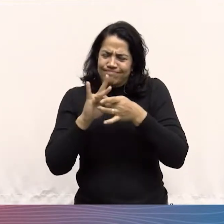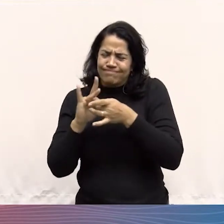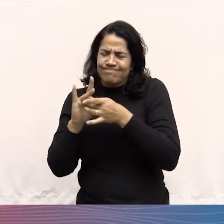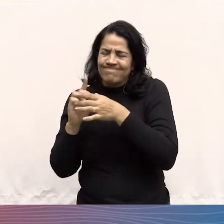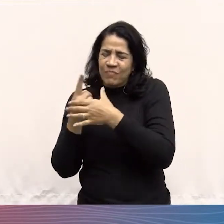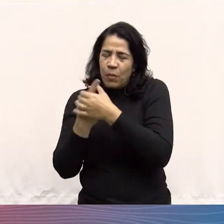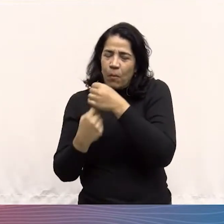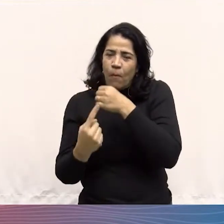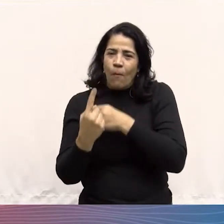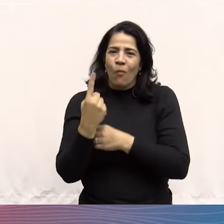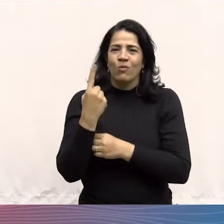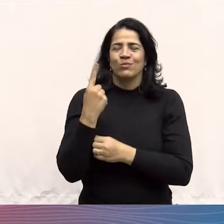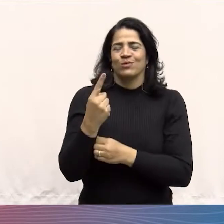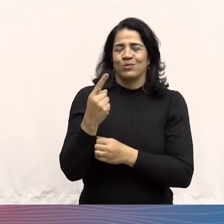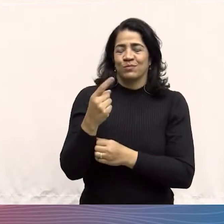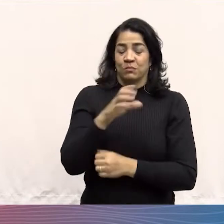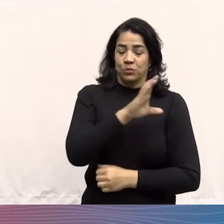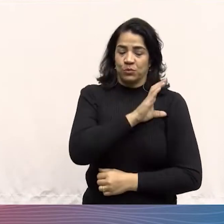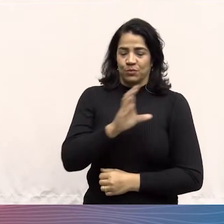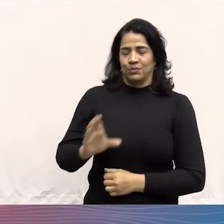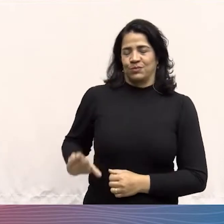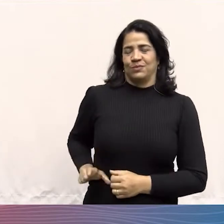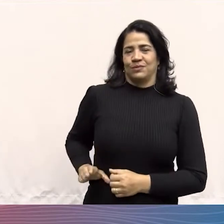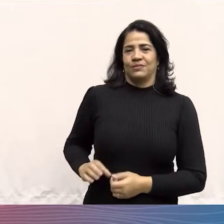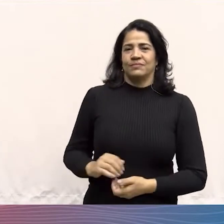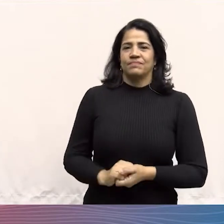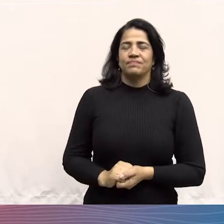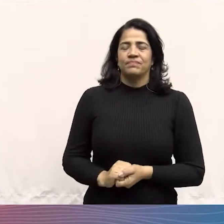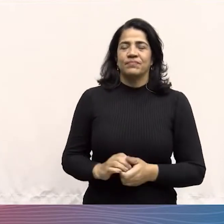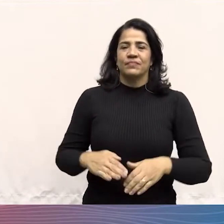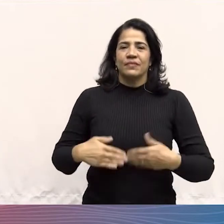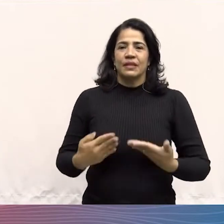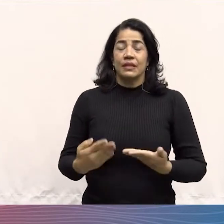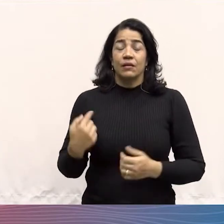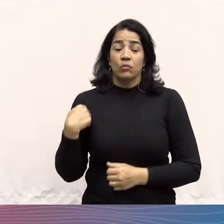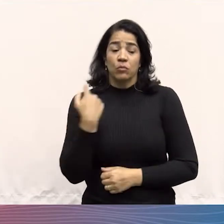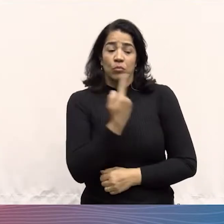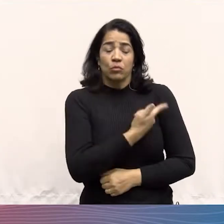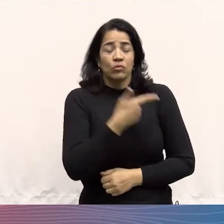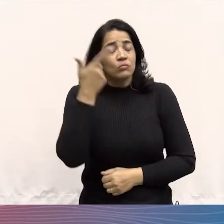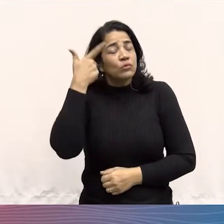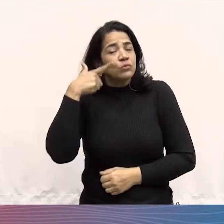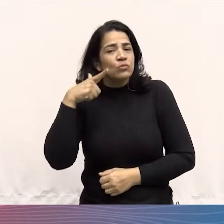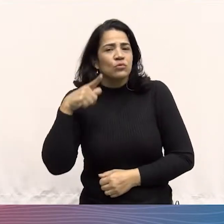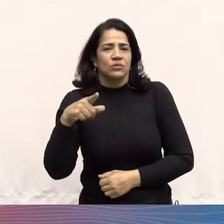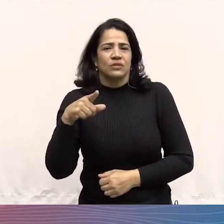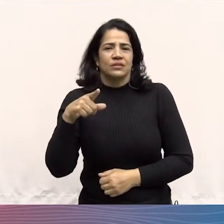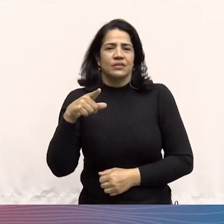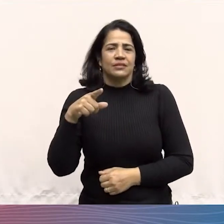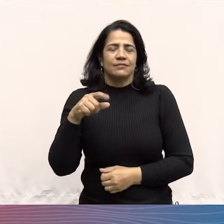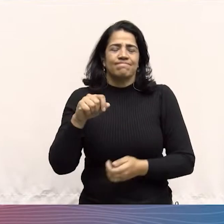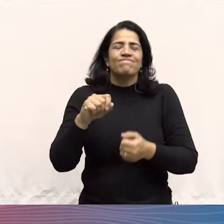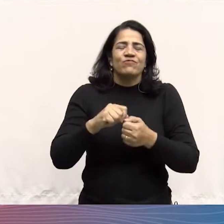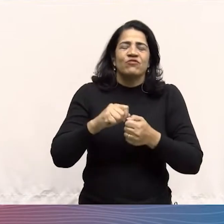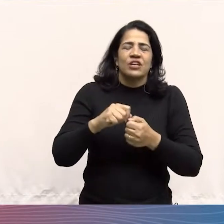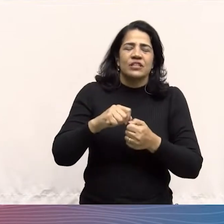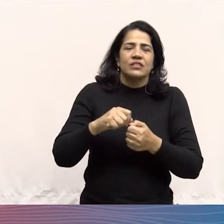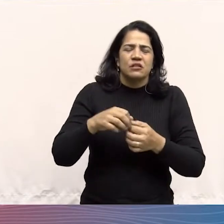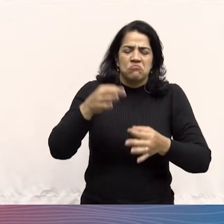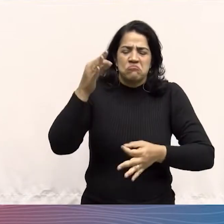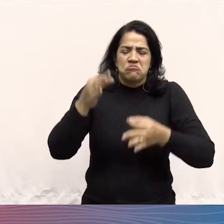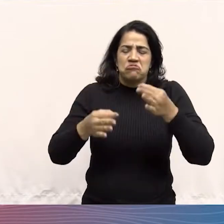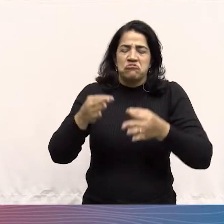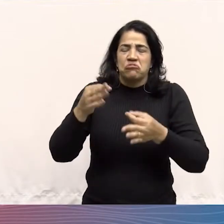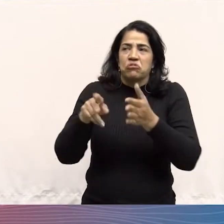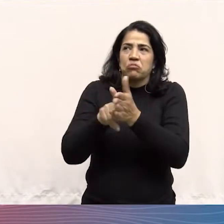então executar o juízo de Deus aqui na terra. Primeiro tem a última batalha, aqui no